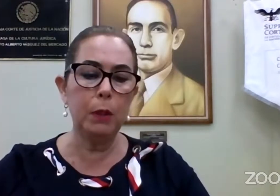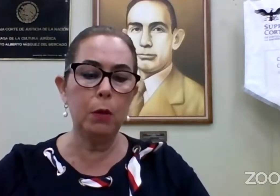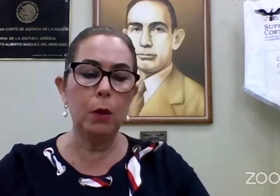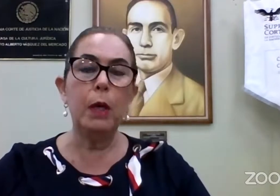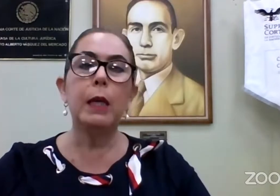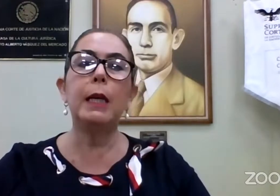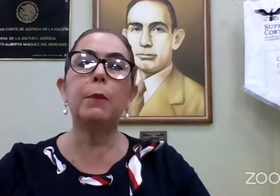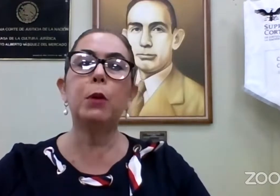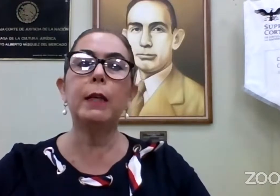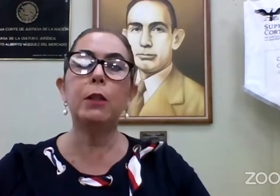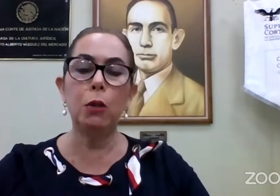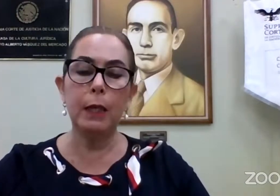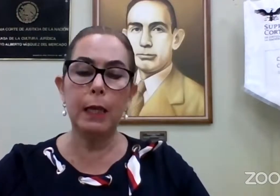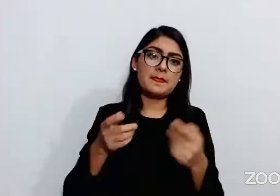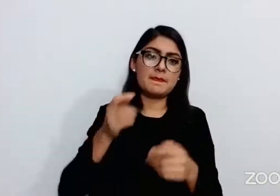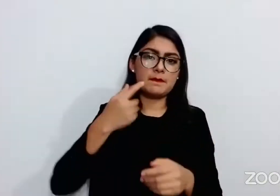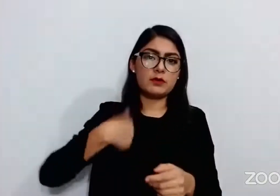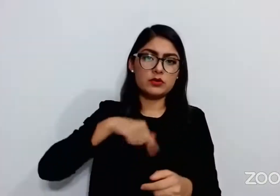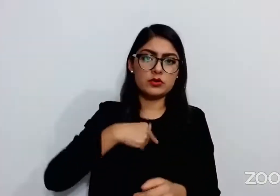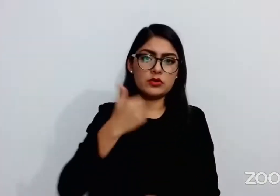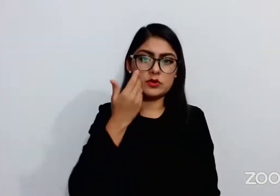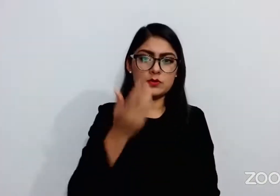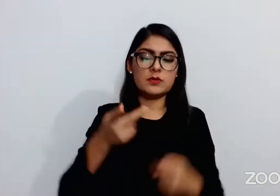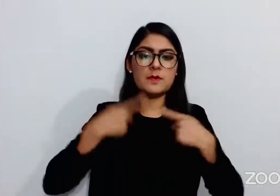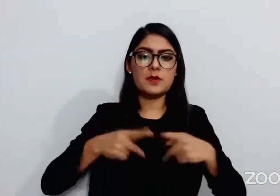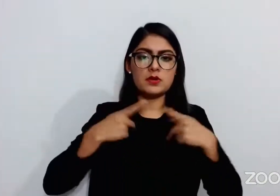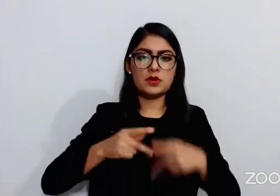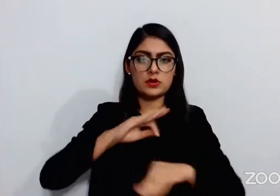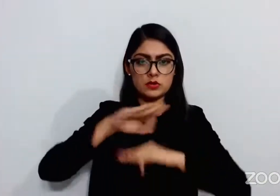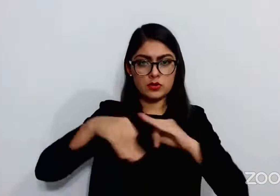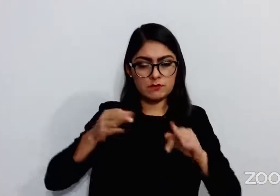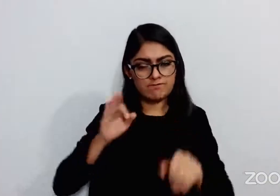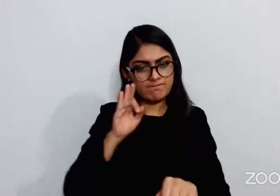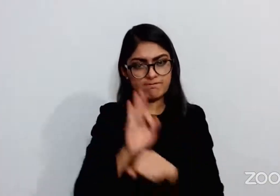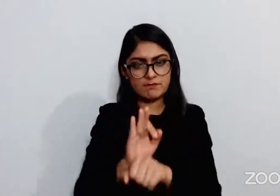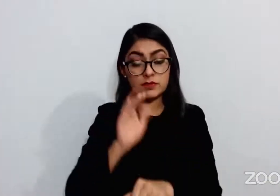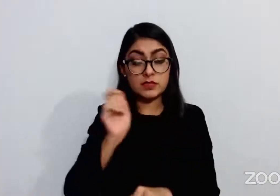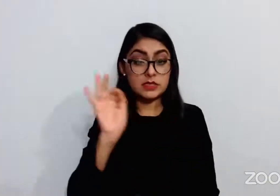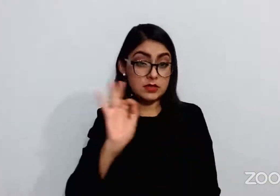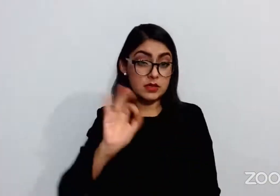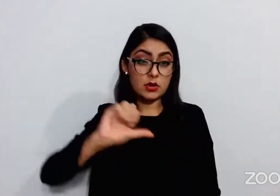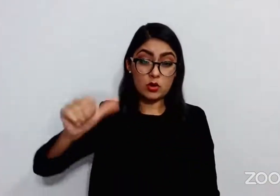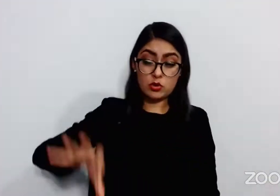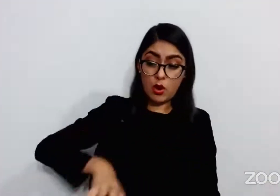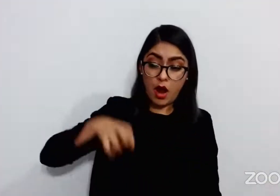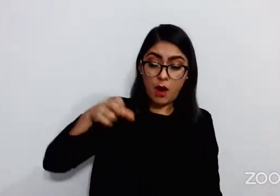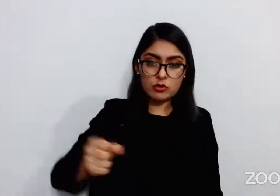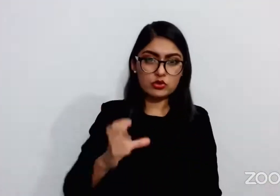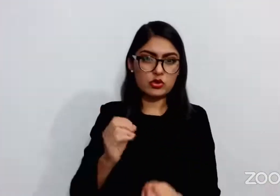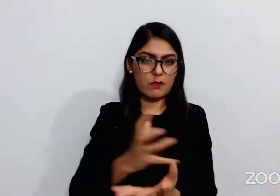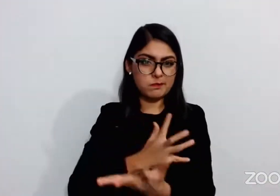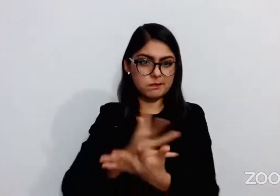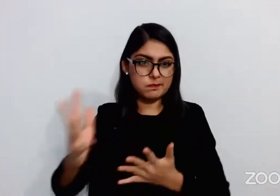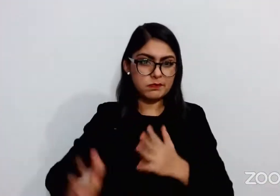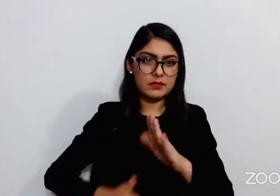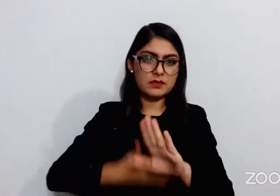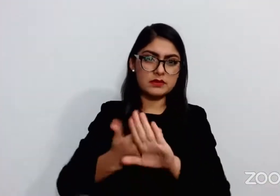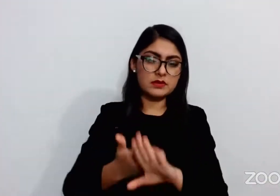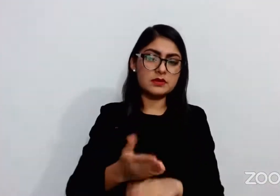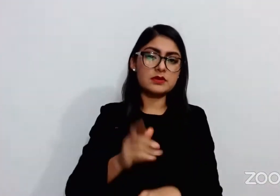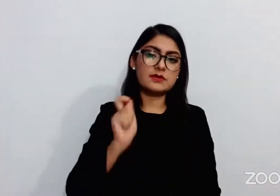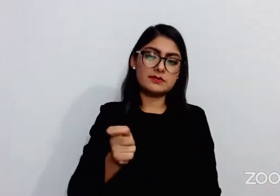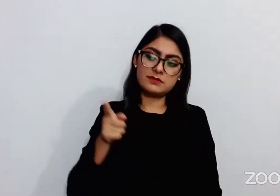interés público y la protección de las personas de abusos o excesos en que las autoridades puedan incurrir en